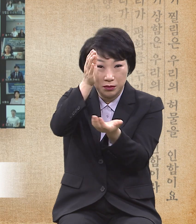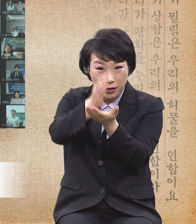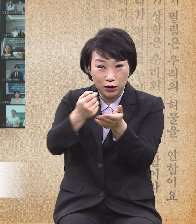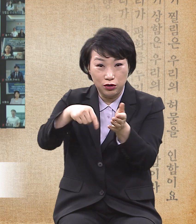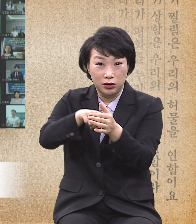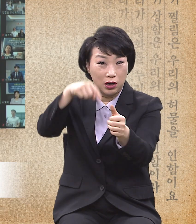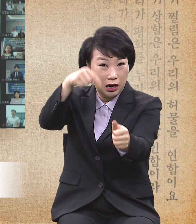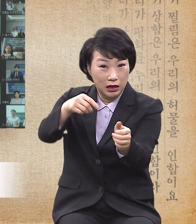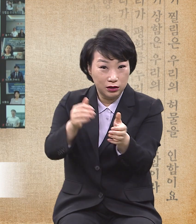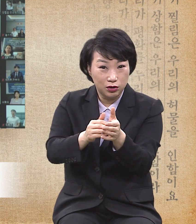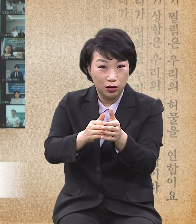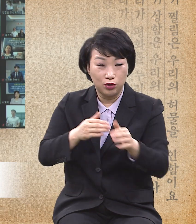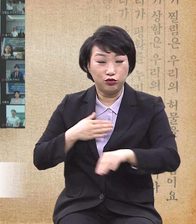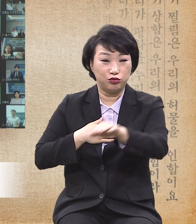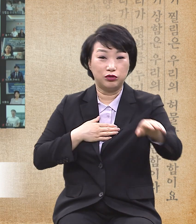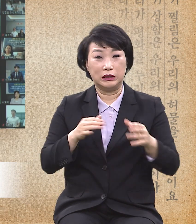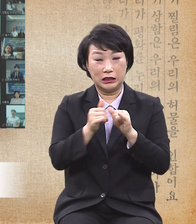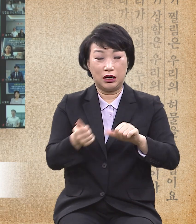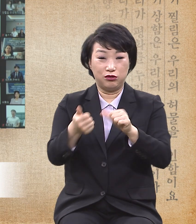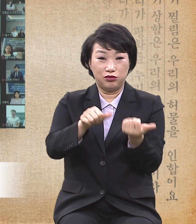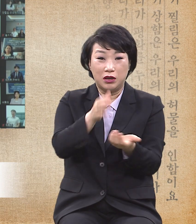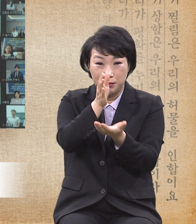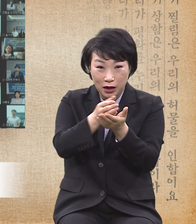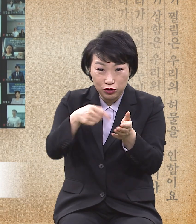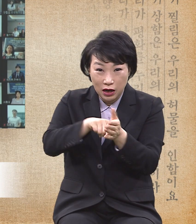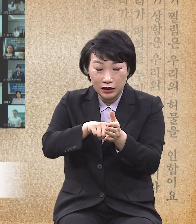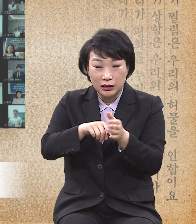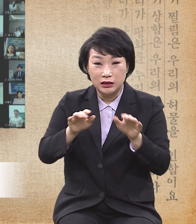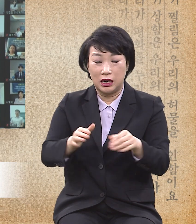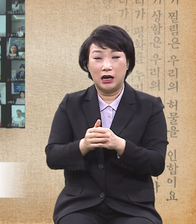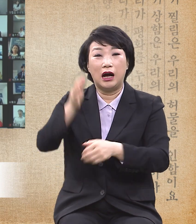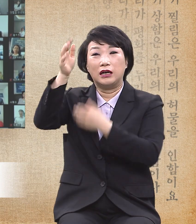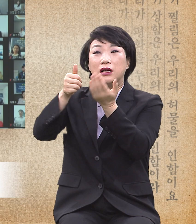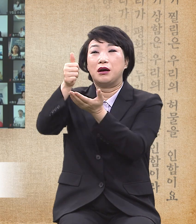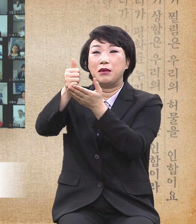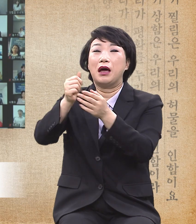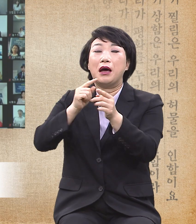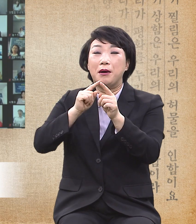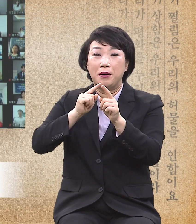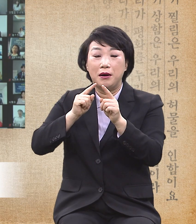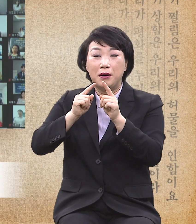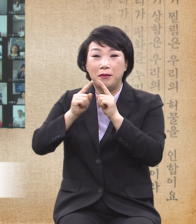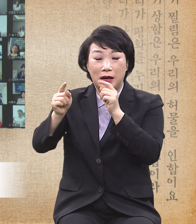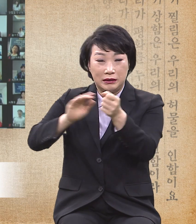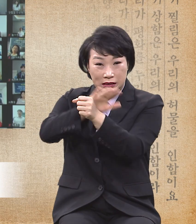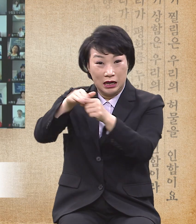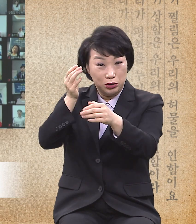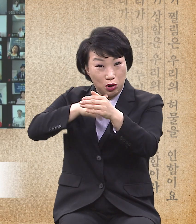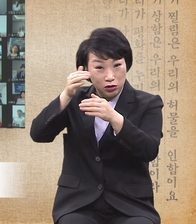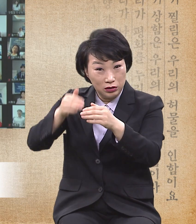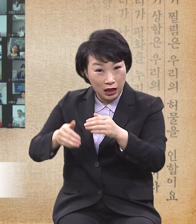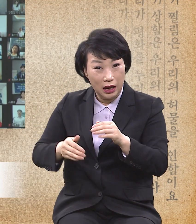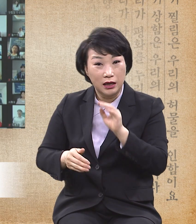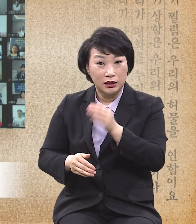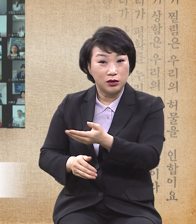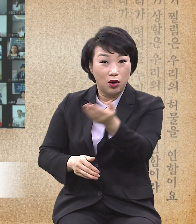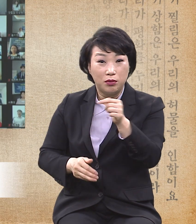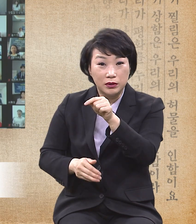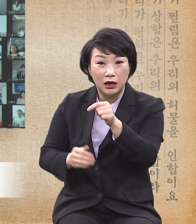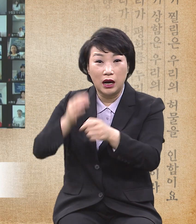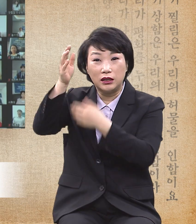말라고. 우리를 죽이지 않으려는 하나님의 절대적 사랑인데, 이